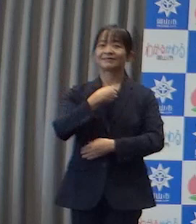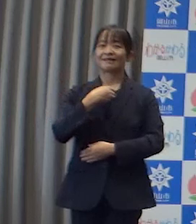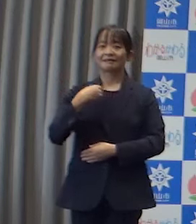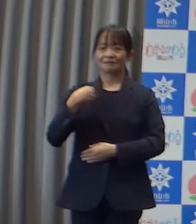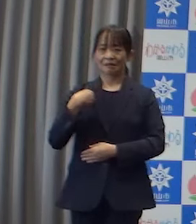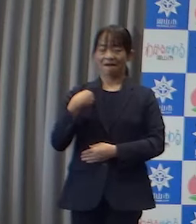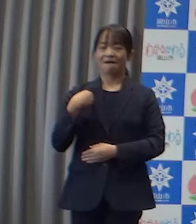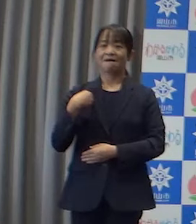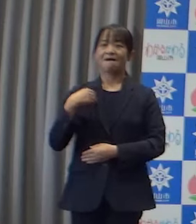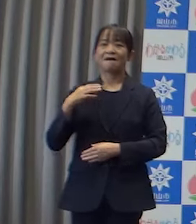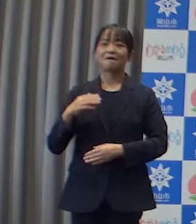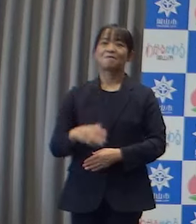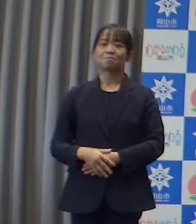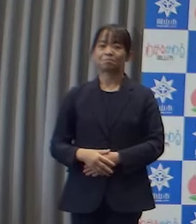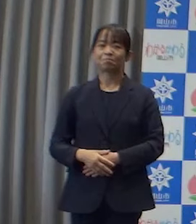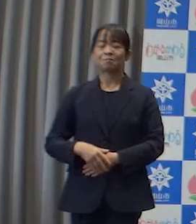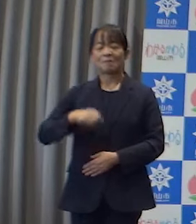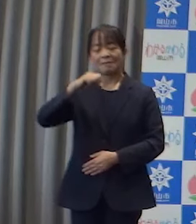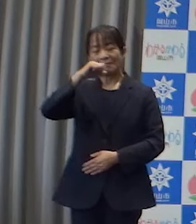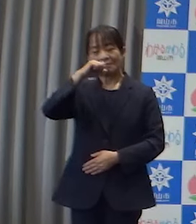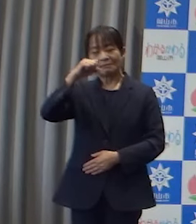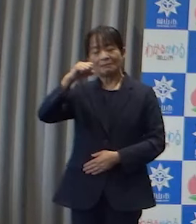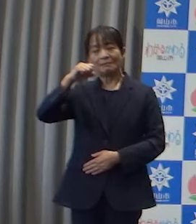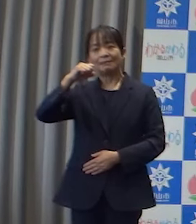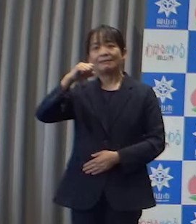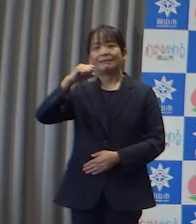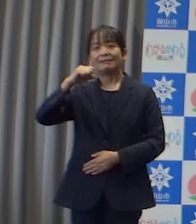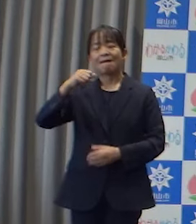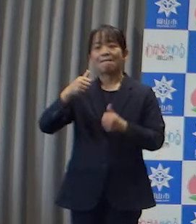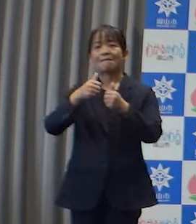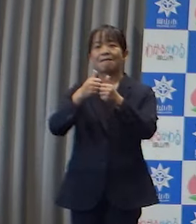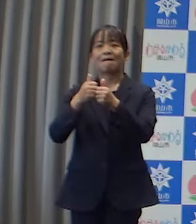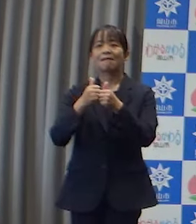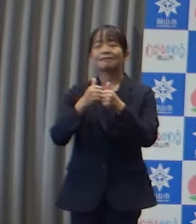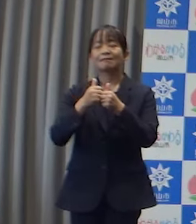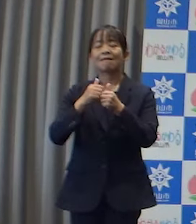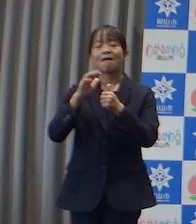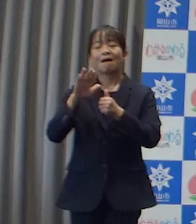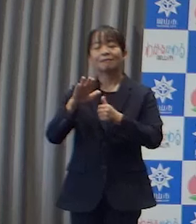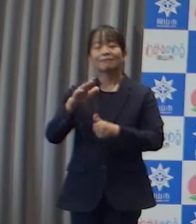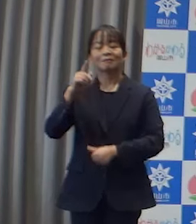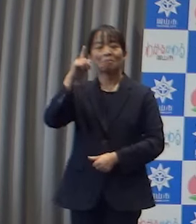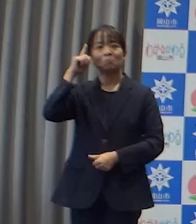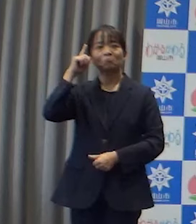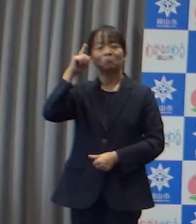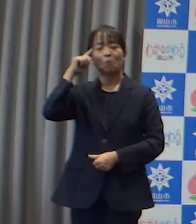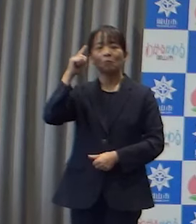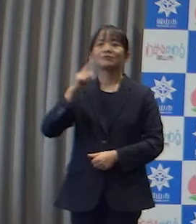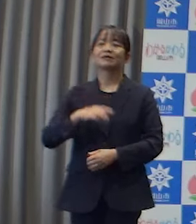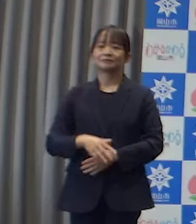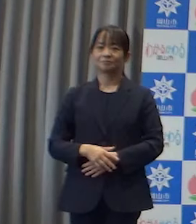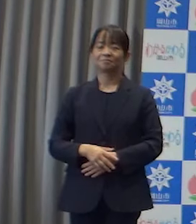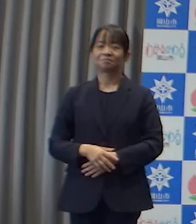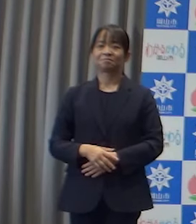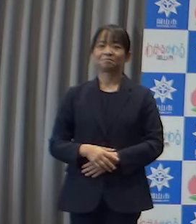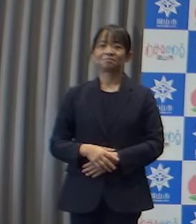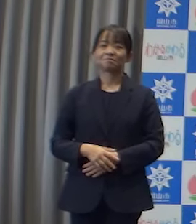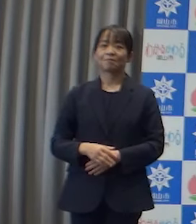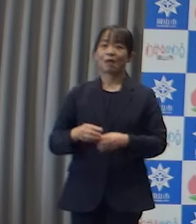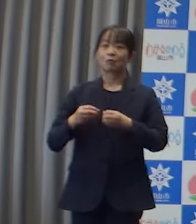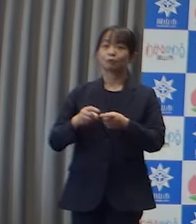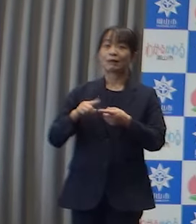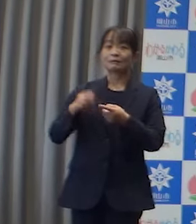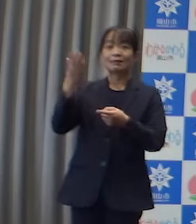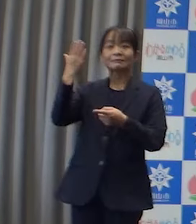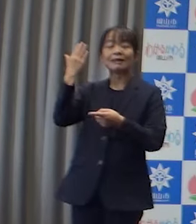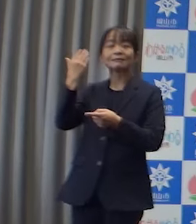非常に有意義だったなというように思いました。先ほど具体的に、ハイデルベルグだとかブ